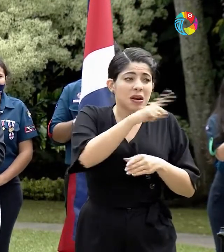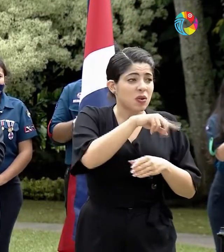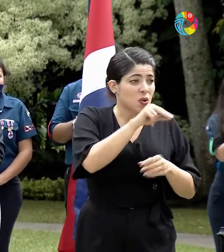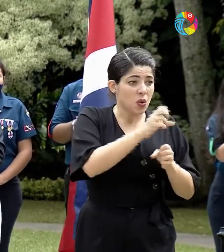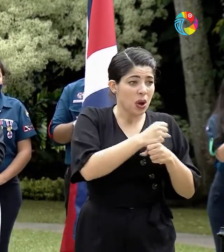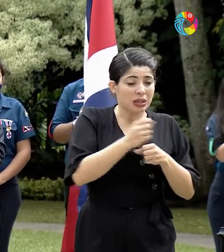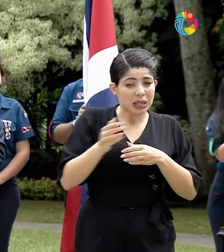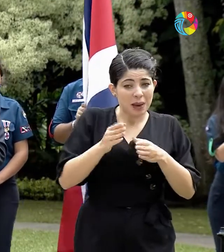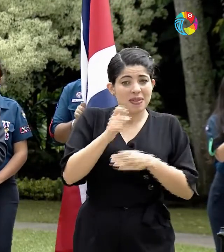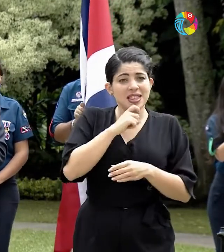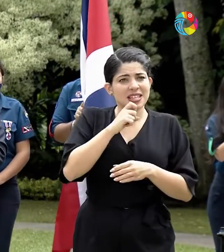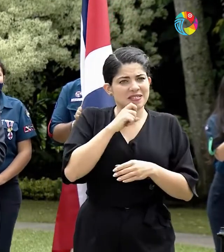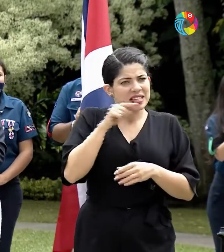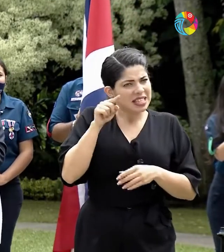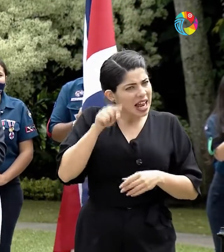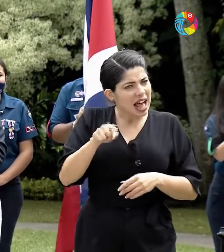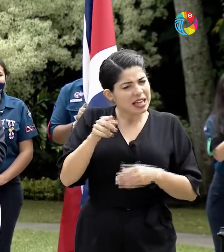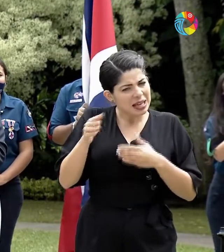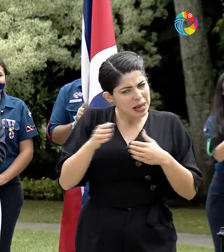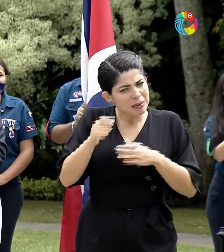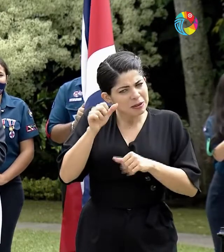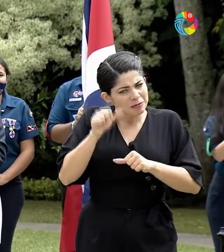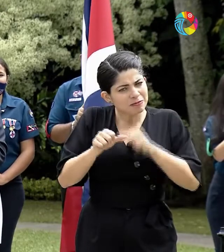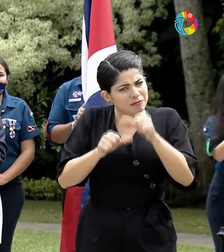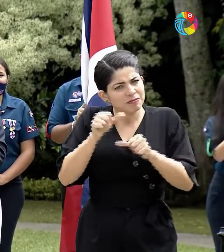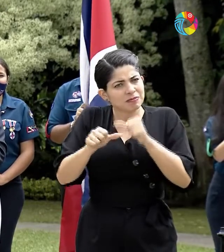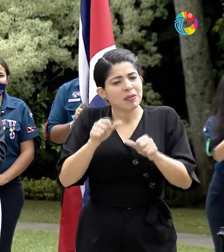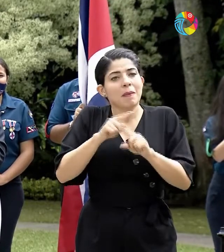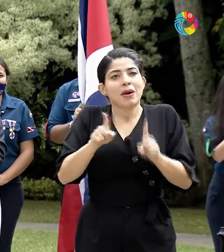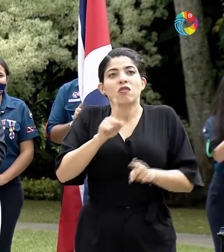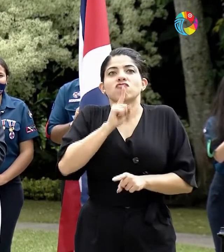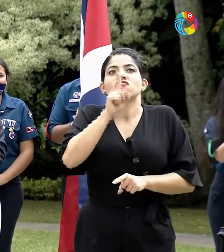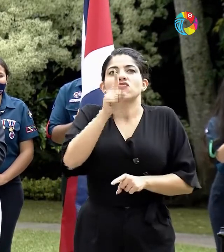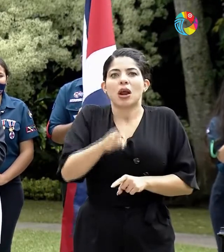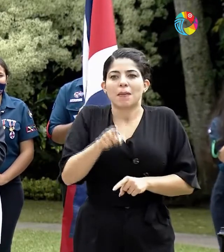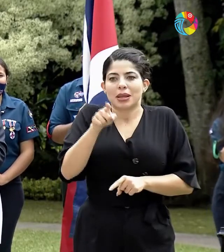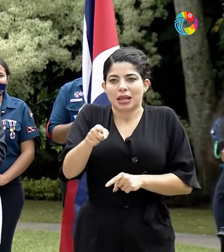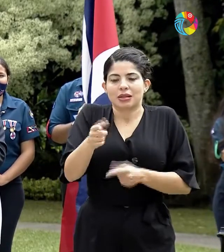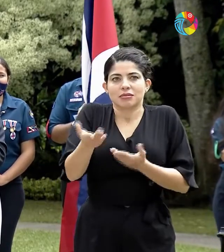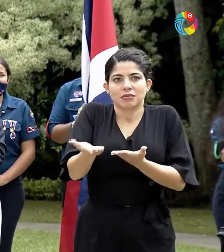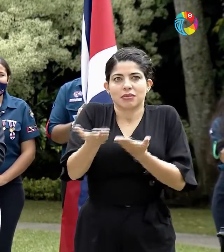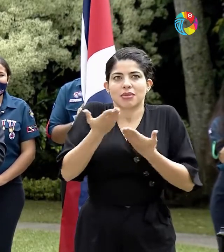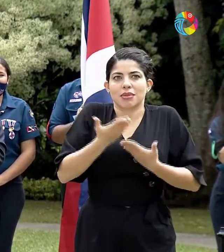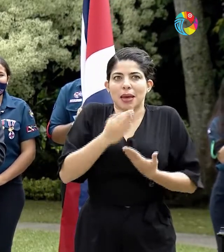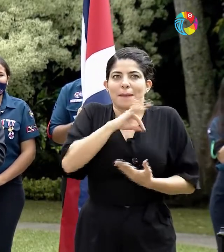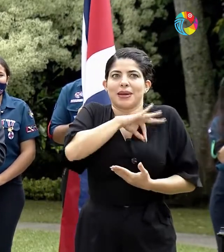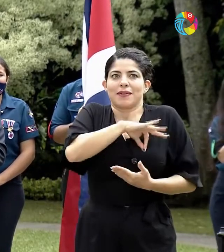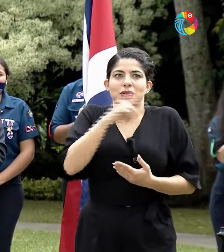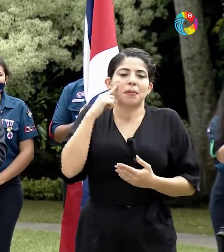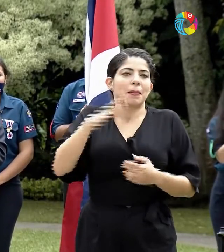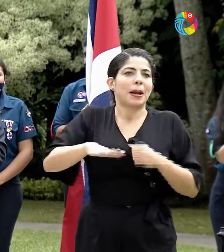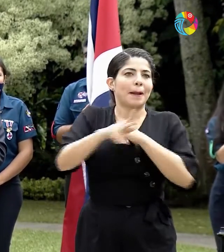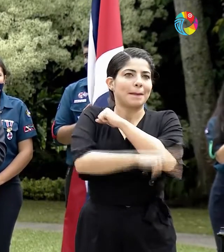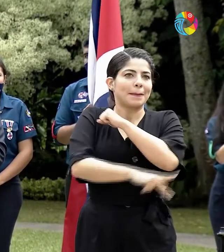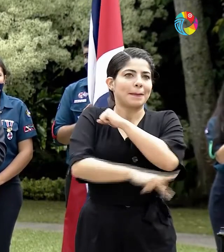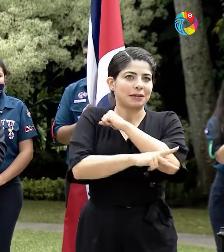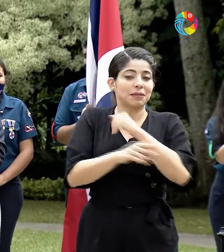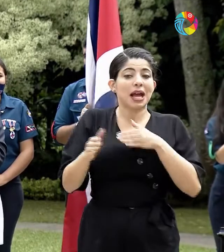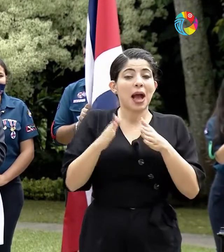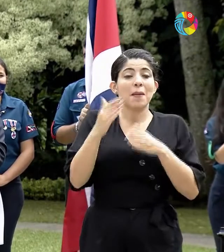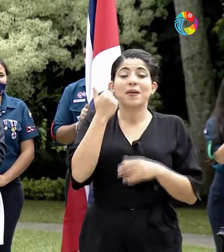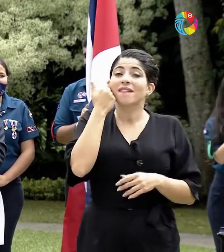el difícil, pero el que en verdad trae beneficios al país. El